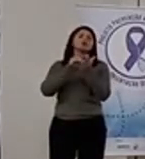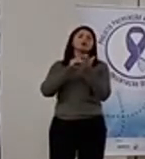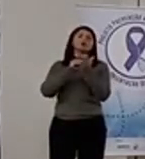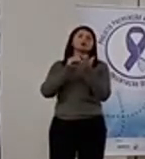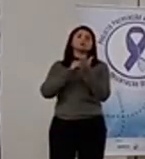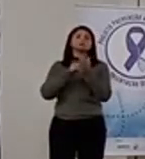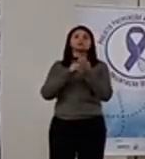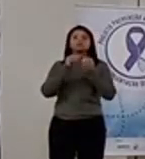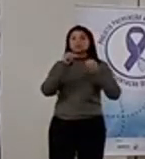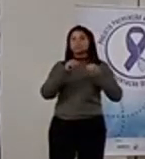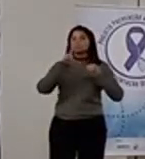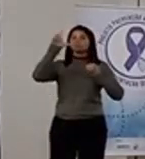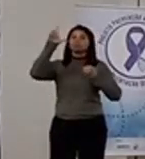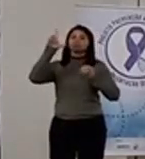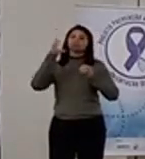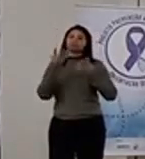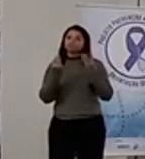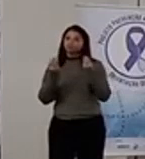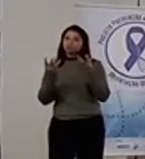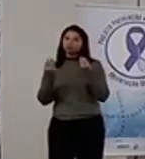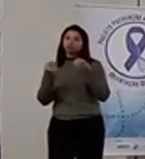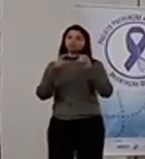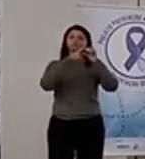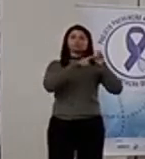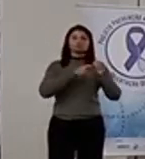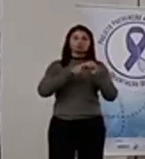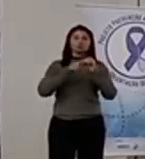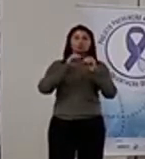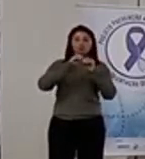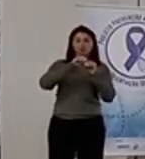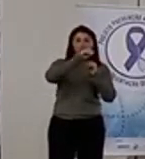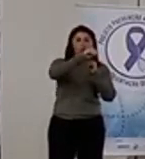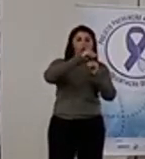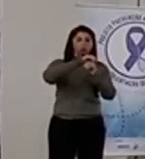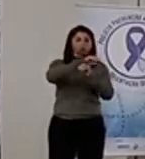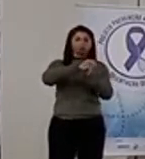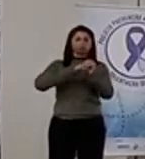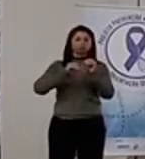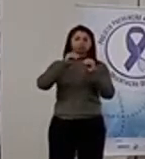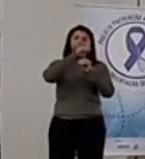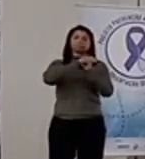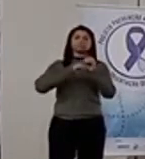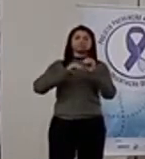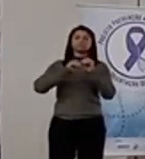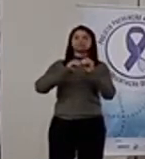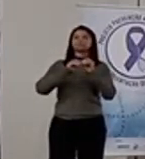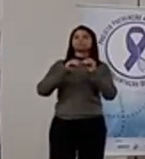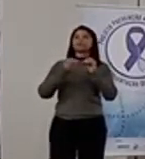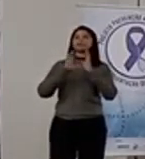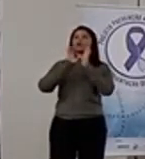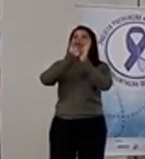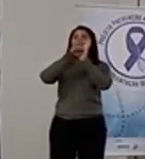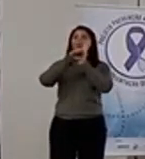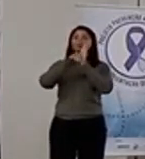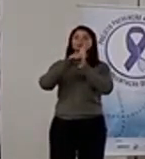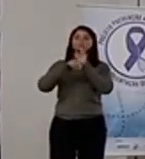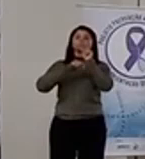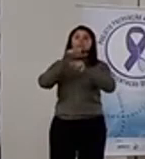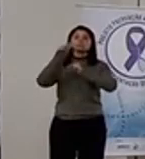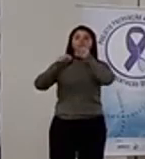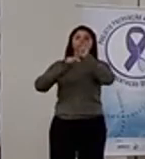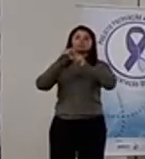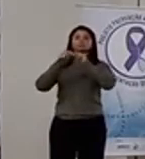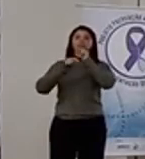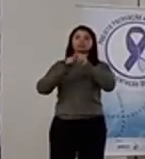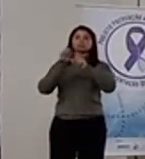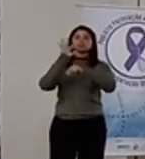órgão, né, como ter um dedinho a mais, ou ter um órgão fora do lugar. E é aí que a gente vai entender o conceito, né, de síndrome versus sequência.